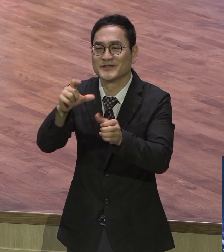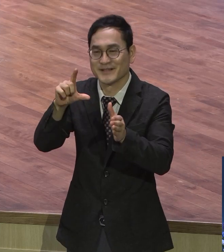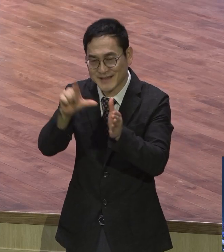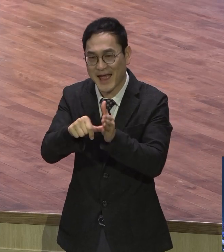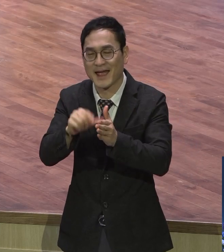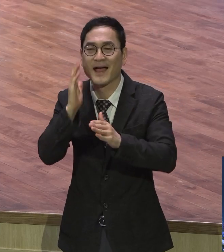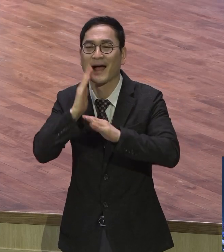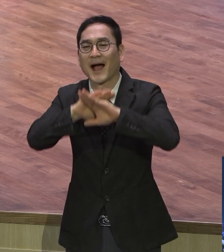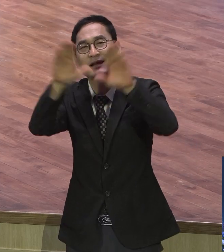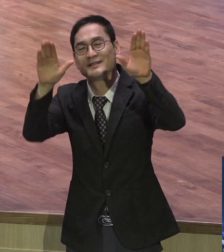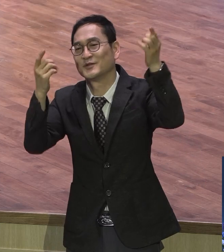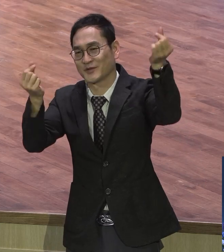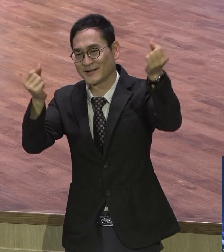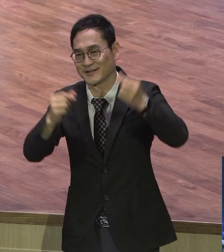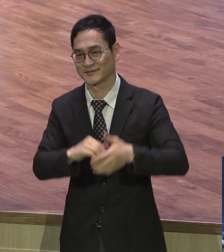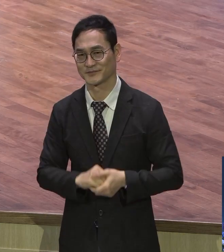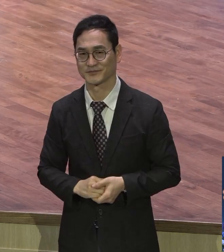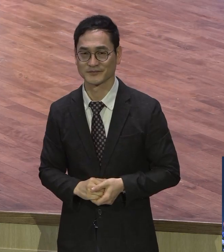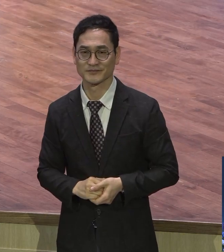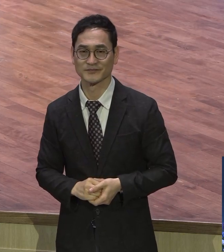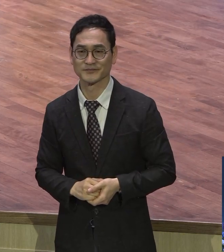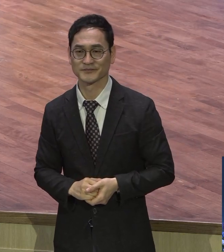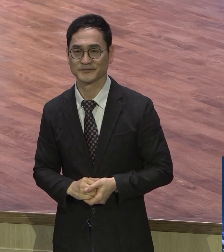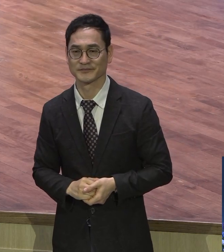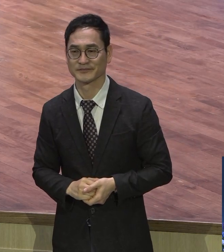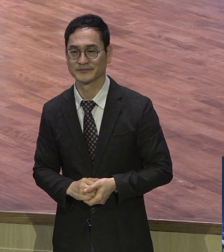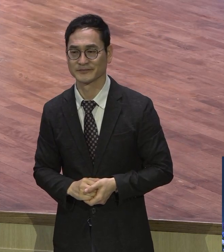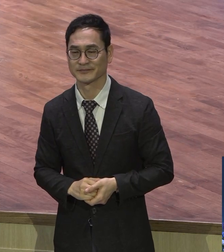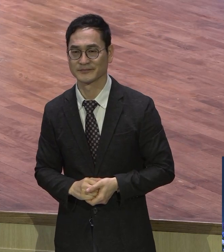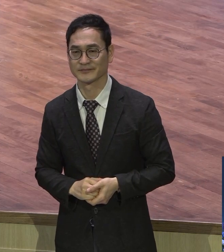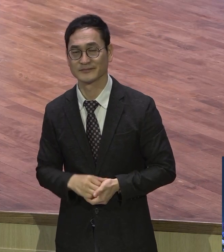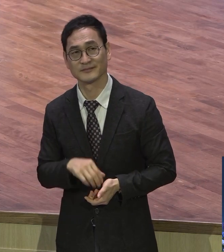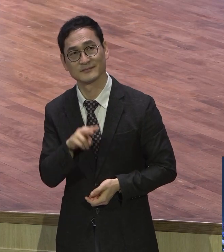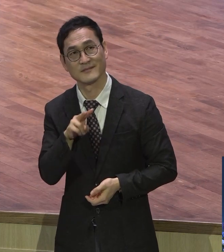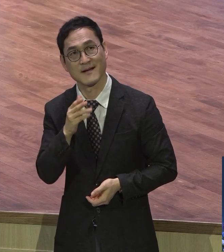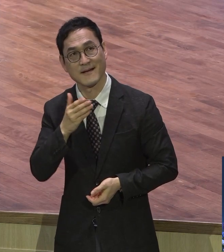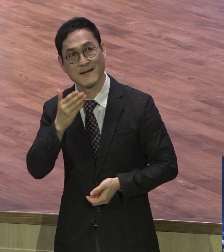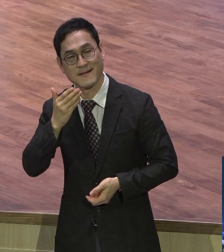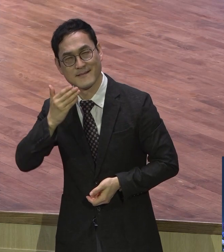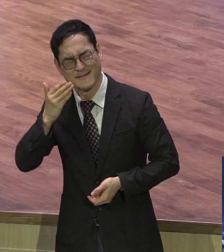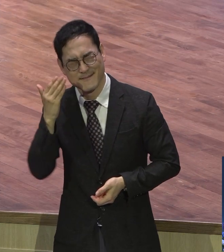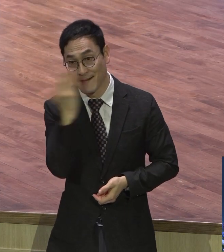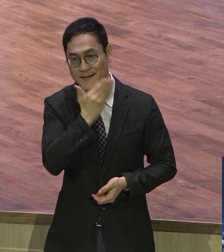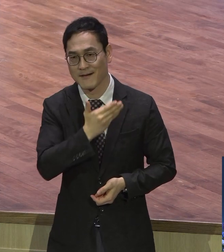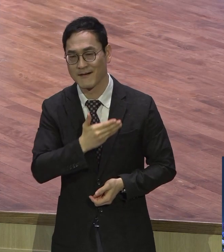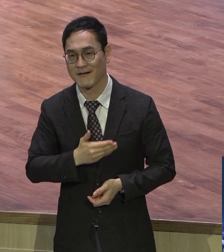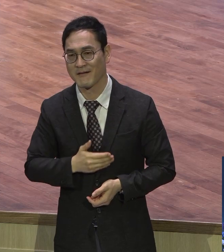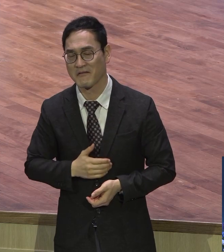그렇게 푸른 것도 아니고 색깔이 아주 청명하죠. 처음 봤어요.